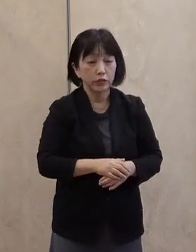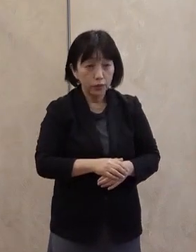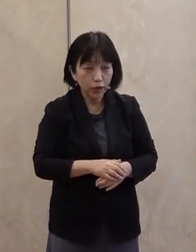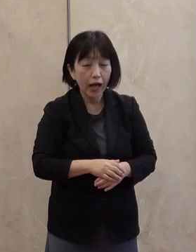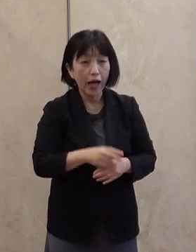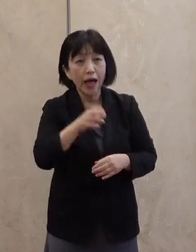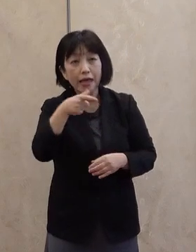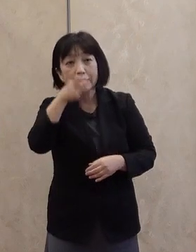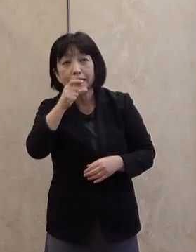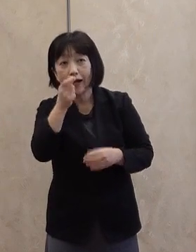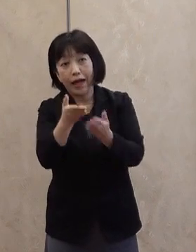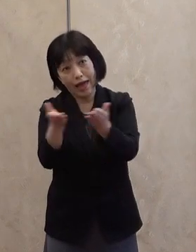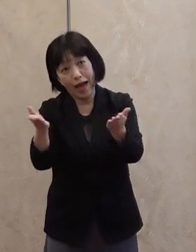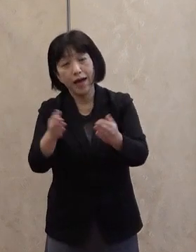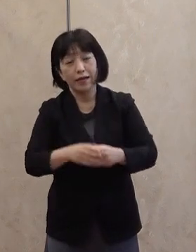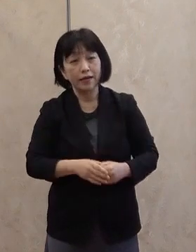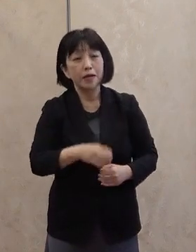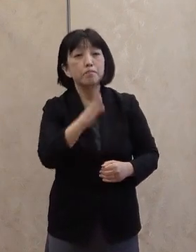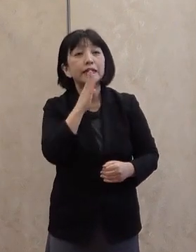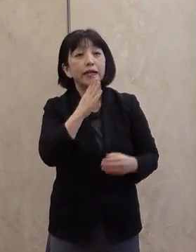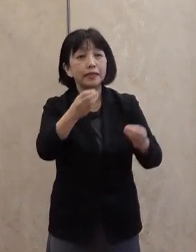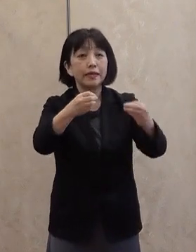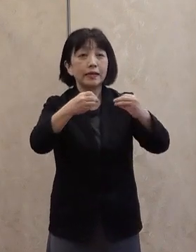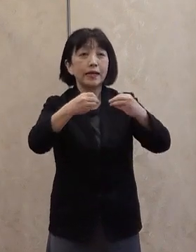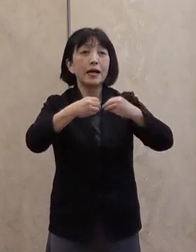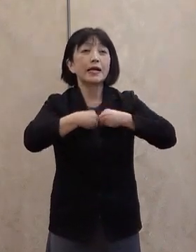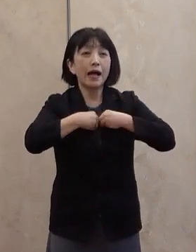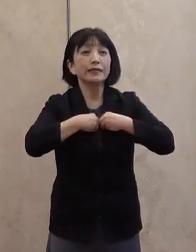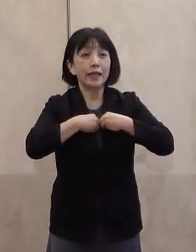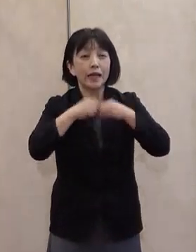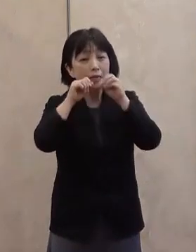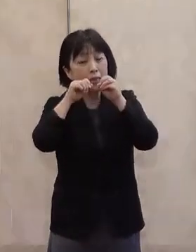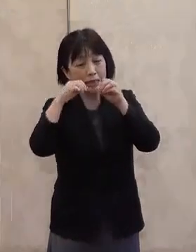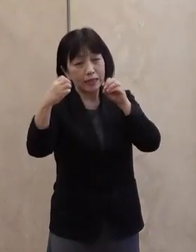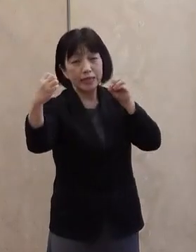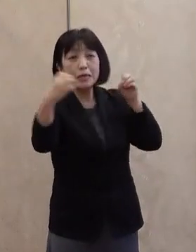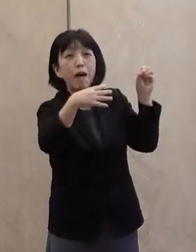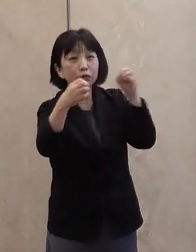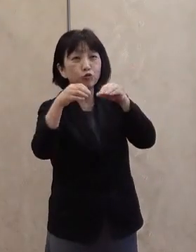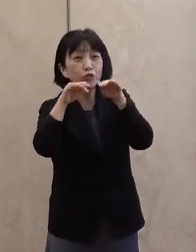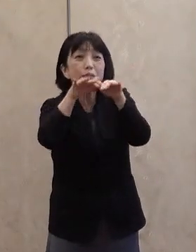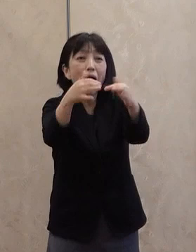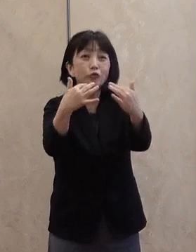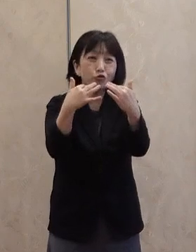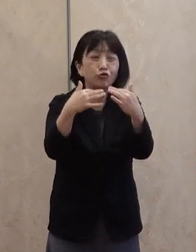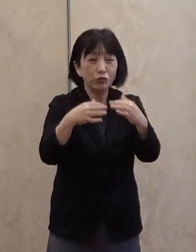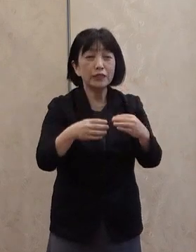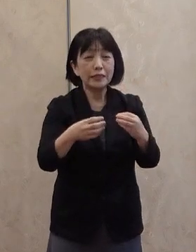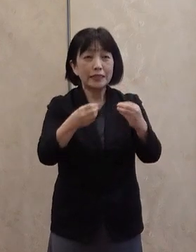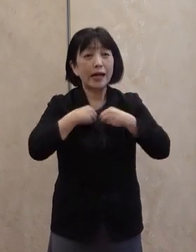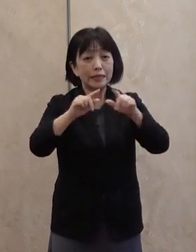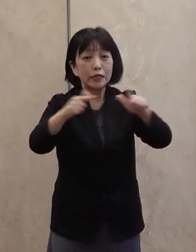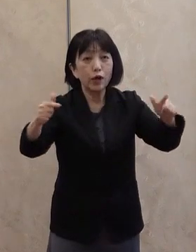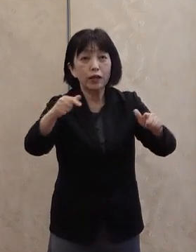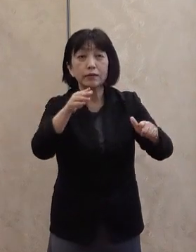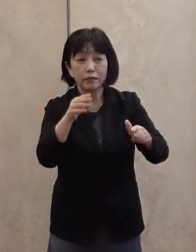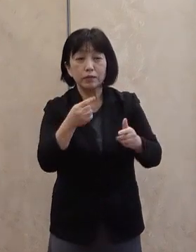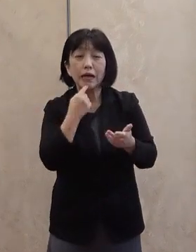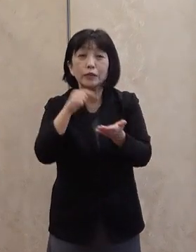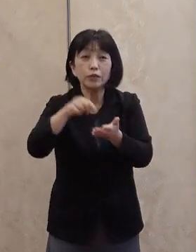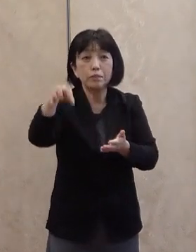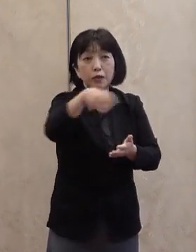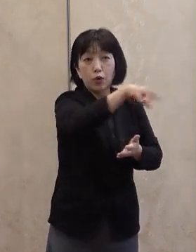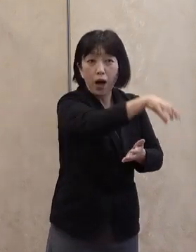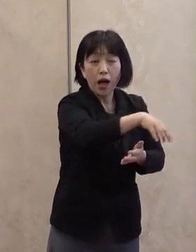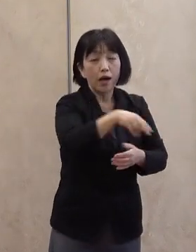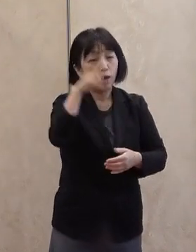屋、まさに感染がやはり飛沫感染広がりやすい場面でもあります。そういった店舗について大阪市内は午後